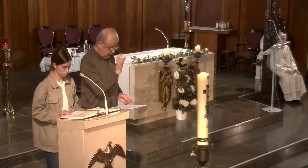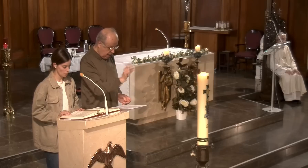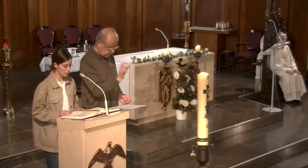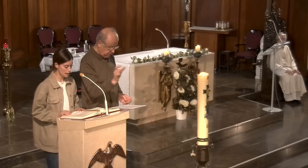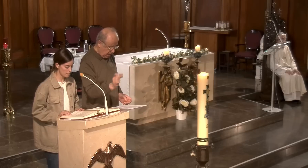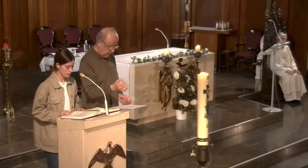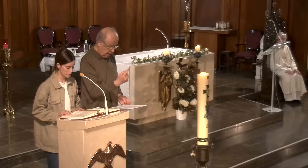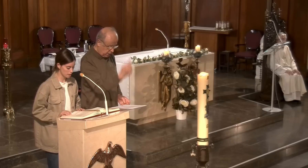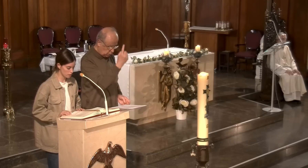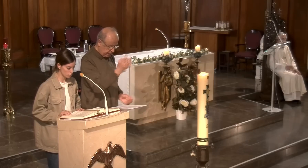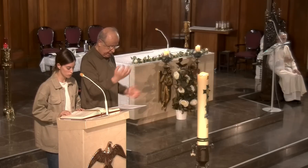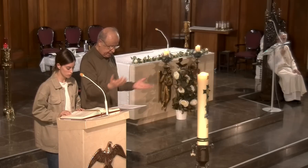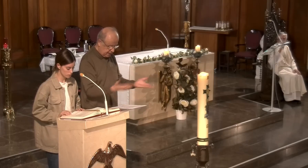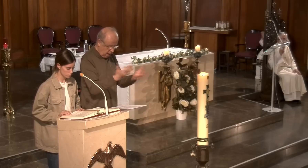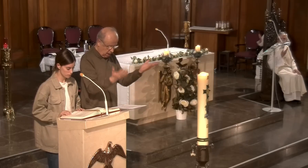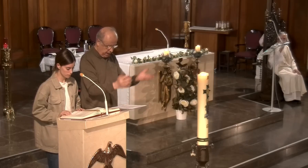palabra de Dios